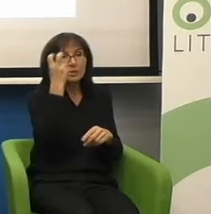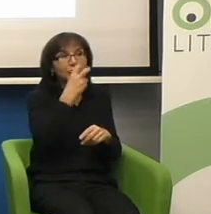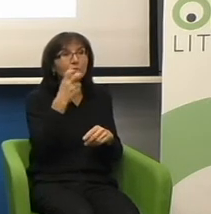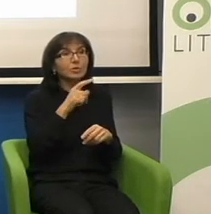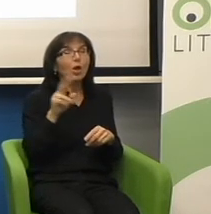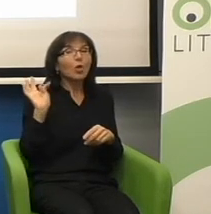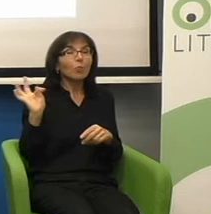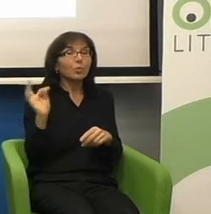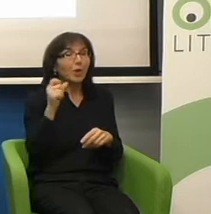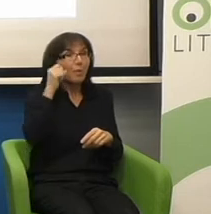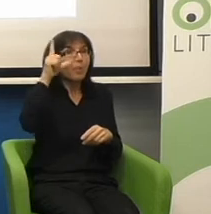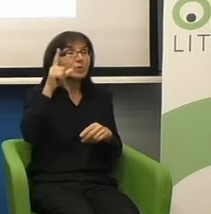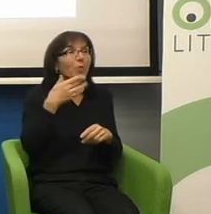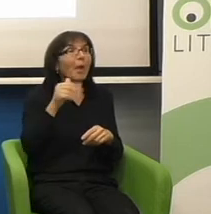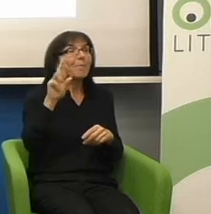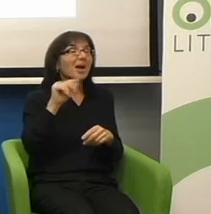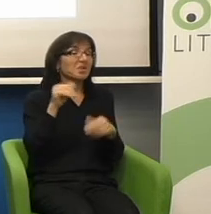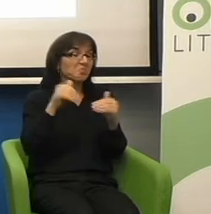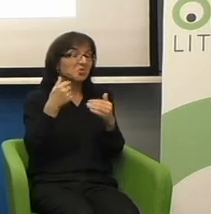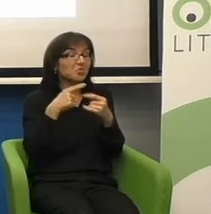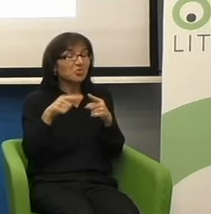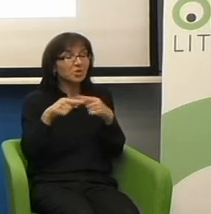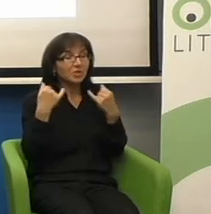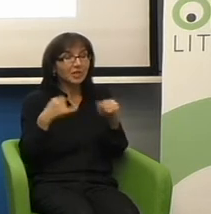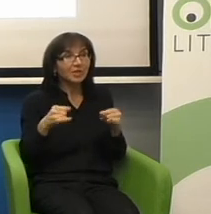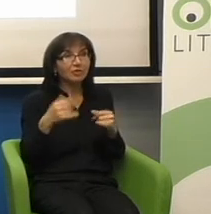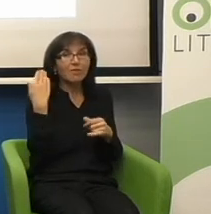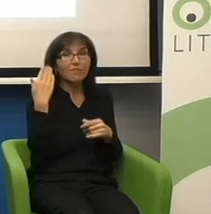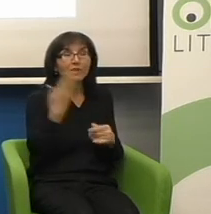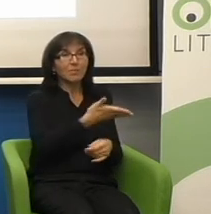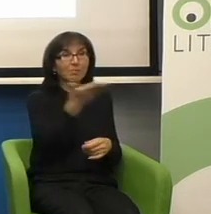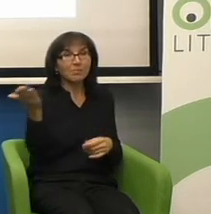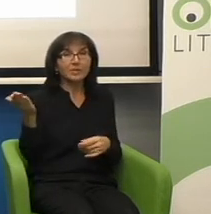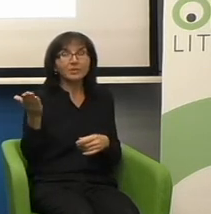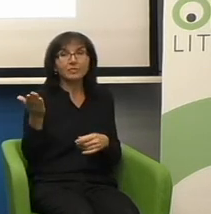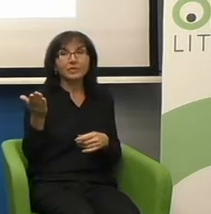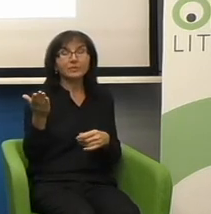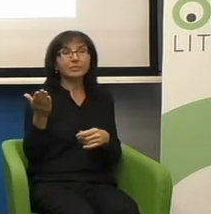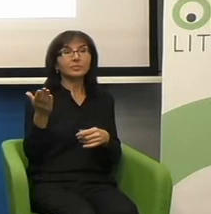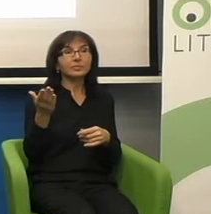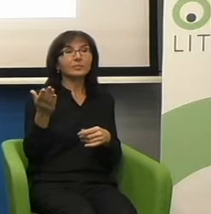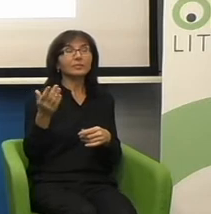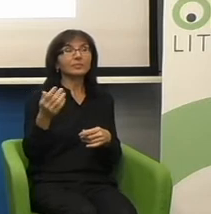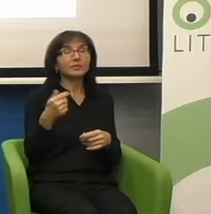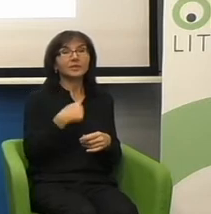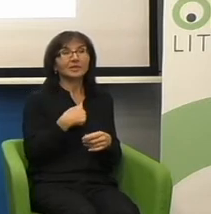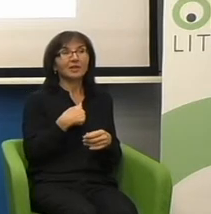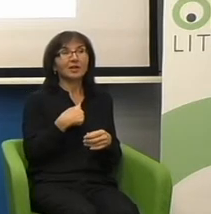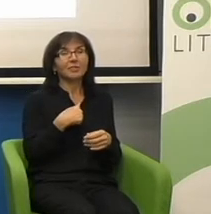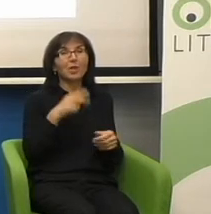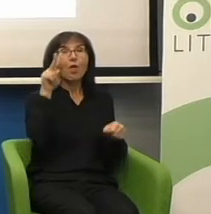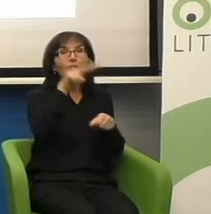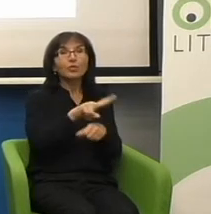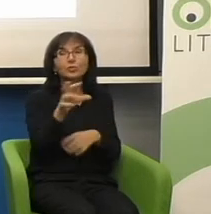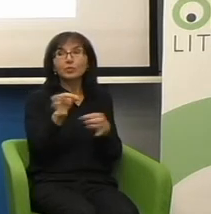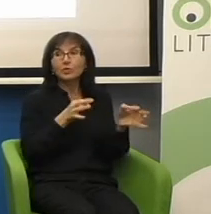takie były moje inspiracje, Marek miał pewnie trochę inne. Witam Państwa. No ja się wchodzę w tą historię,